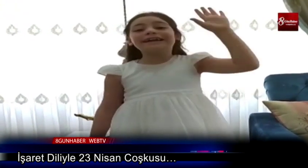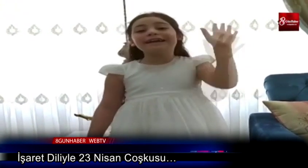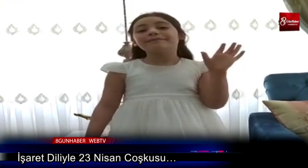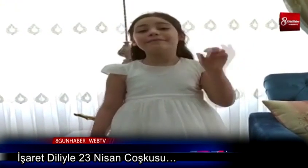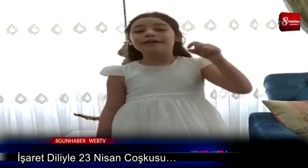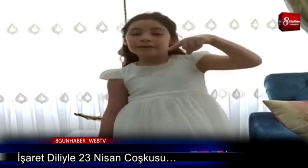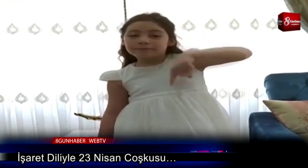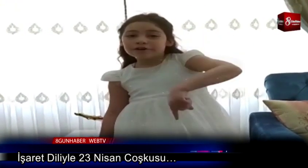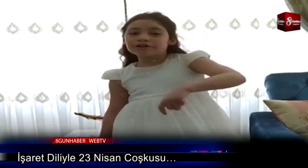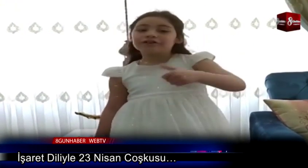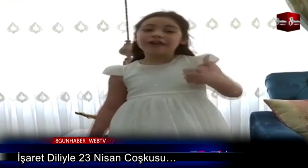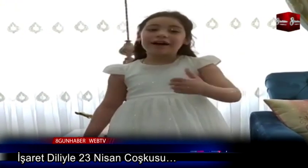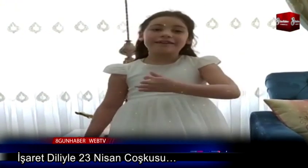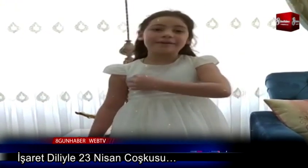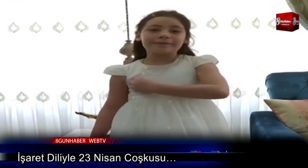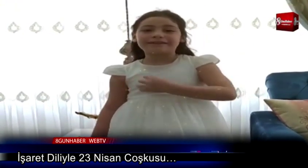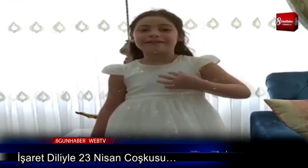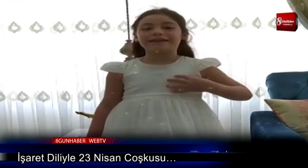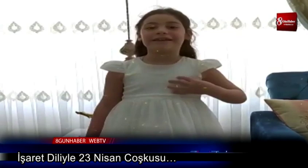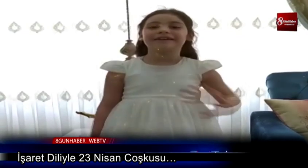üzmeyelim bugün annemizi.